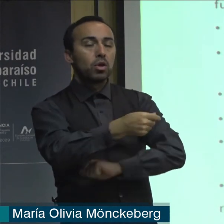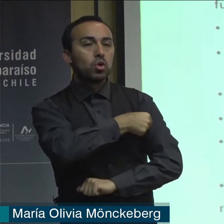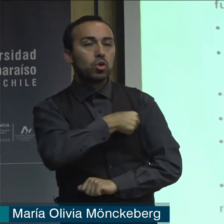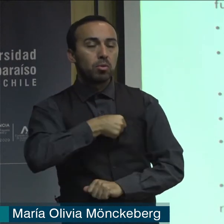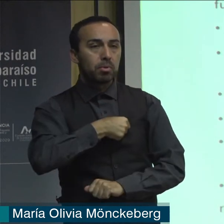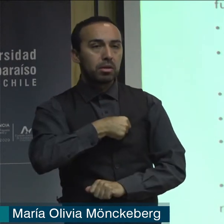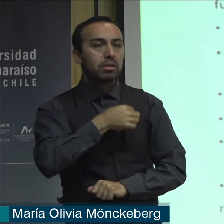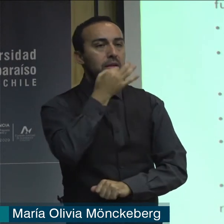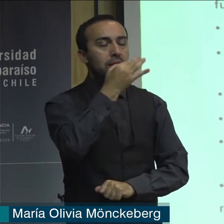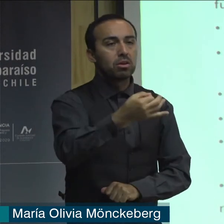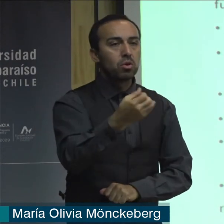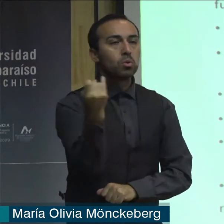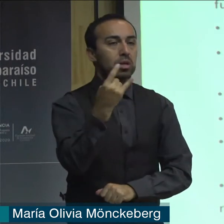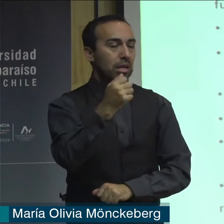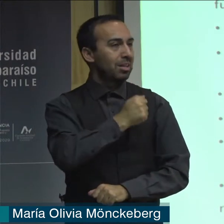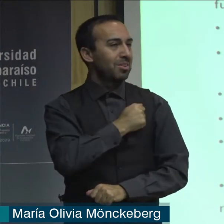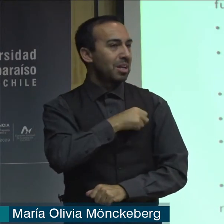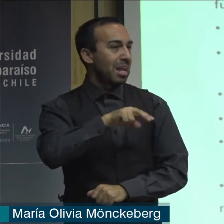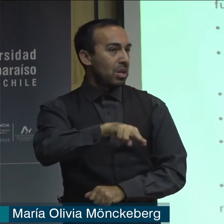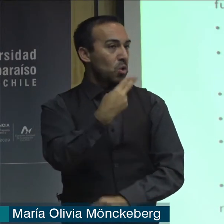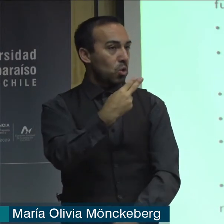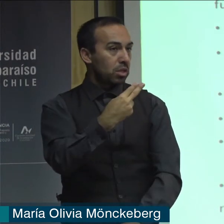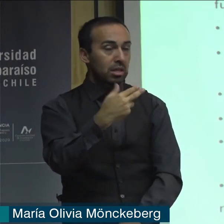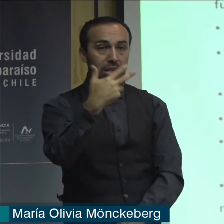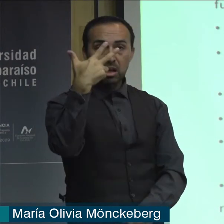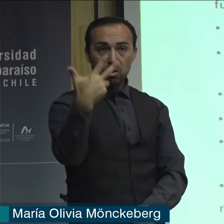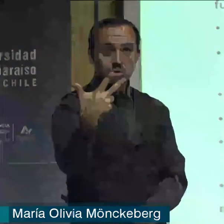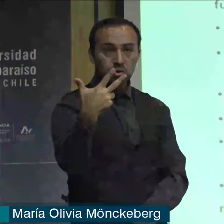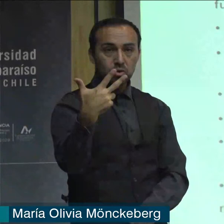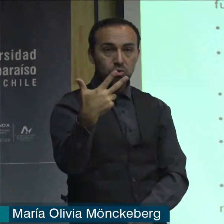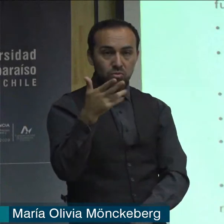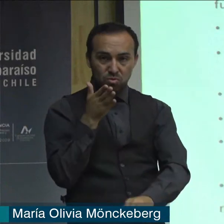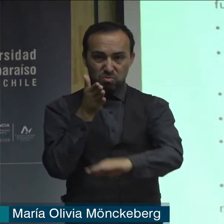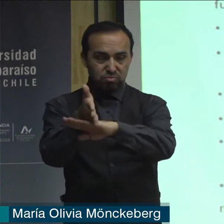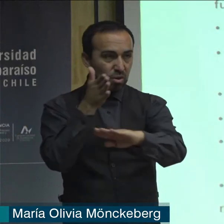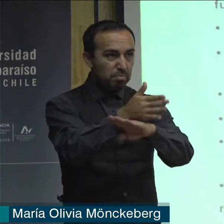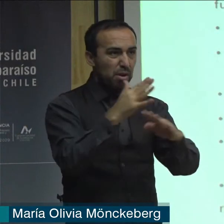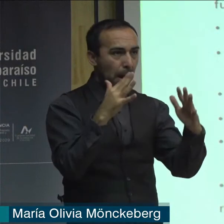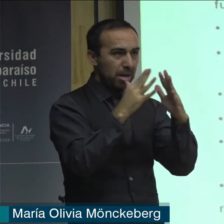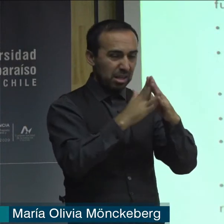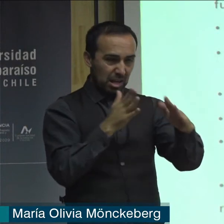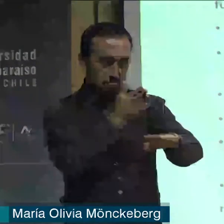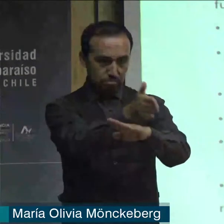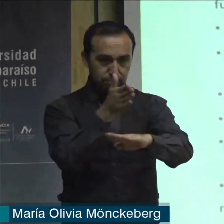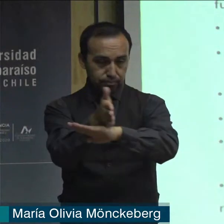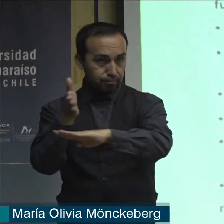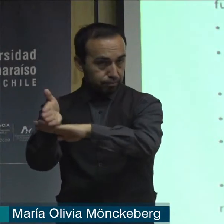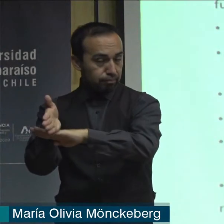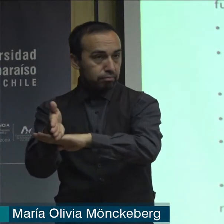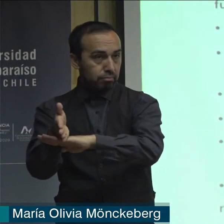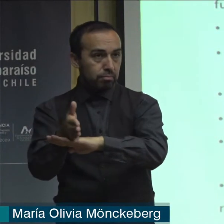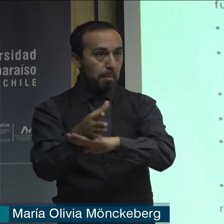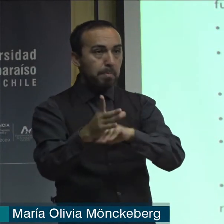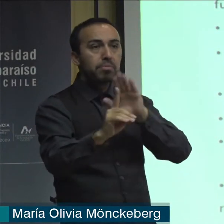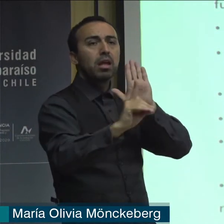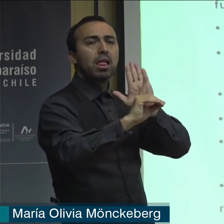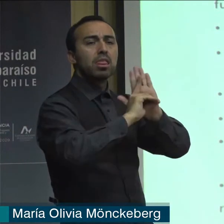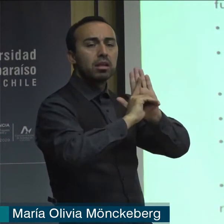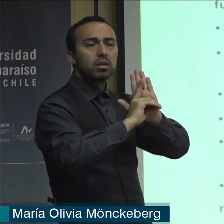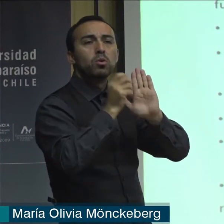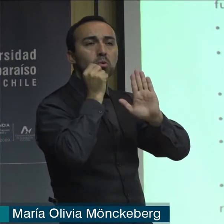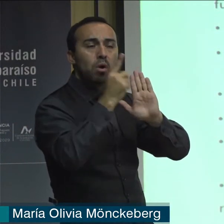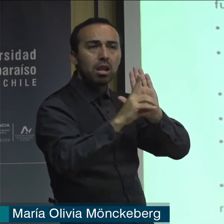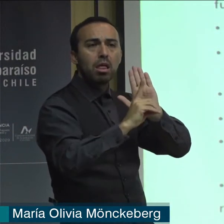católica del Norte las ocho fueron intervenidas el decreto oficial fue